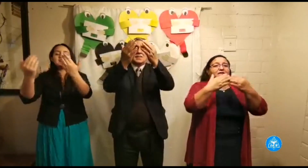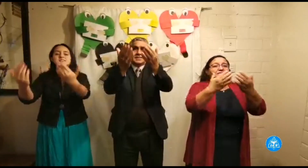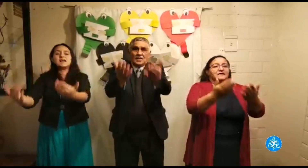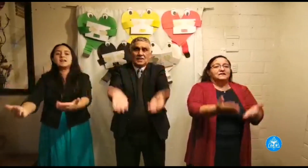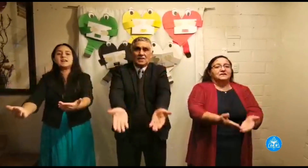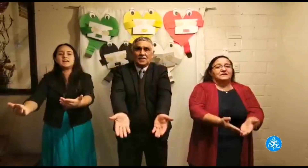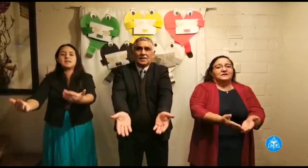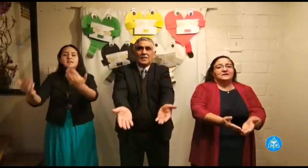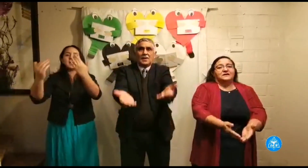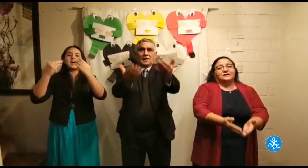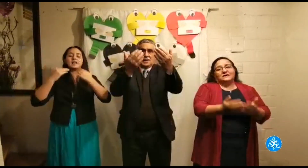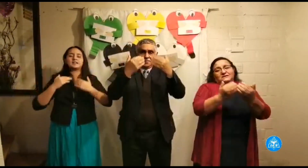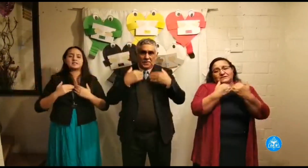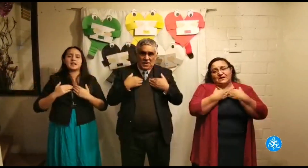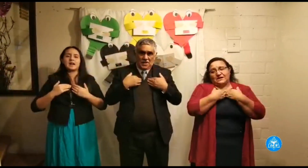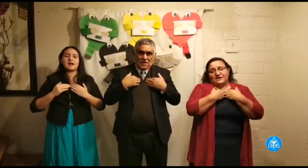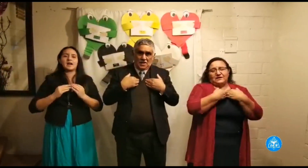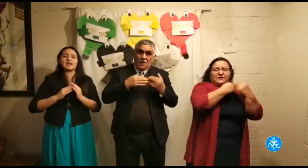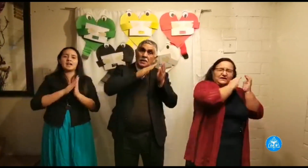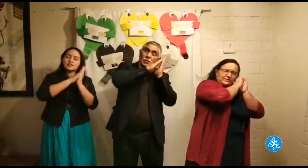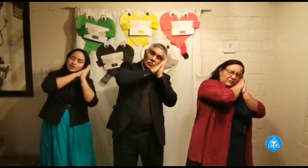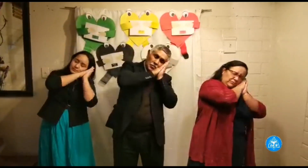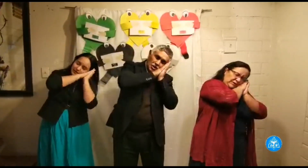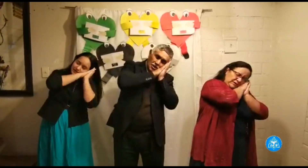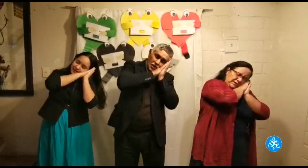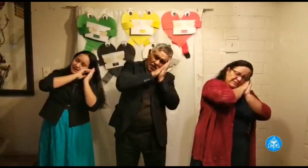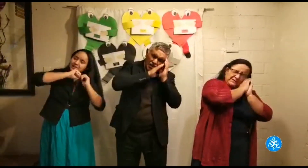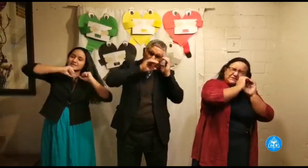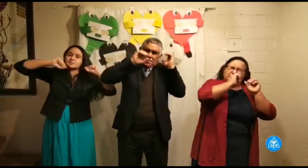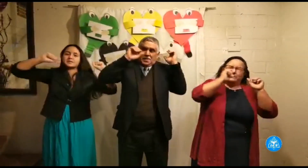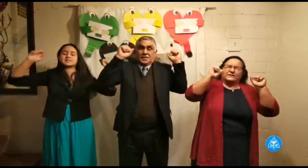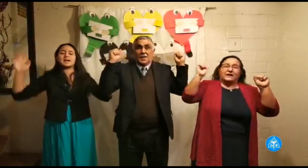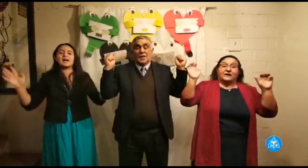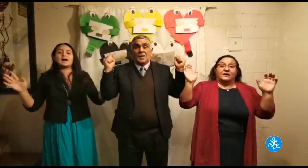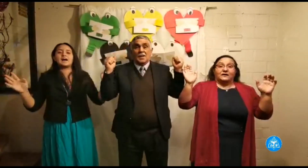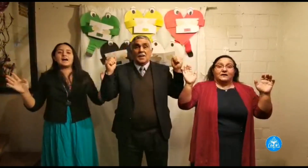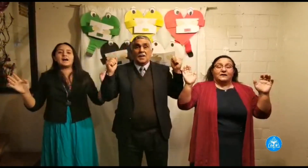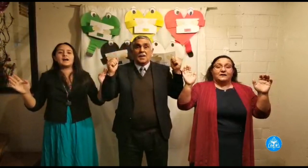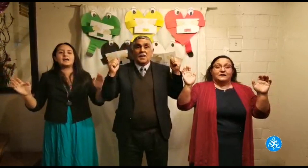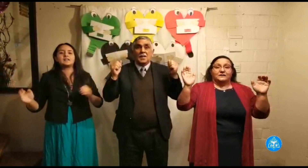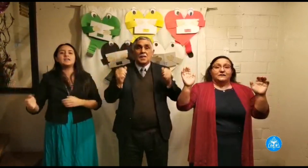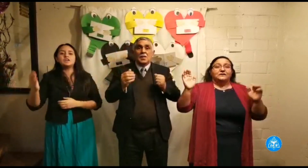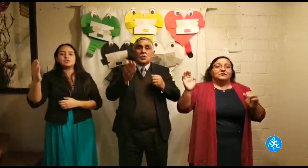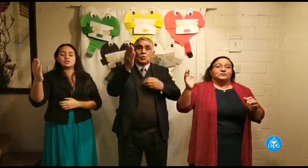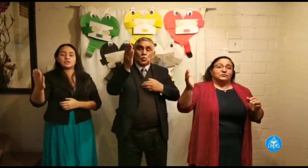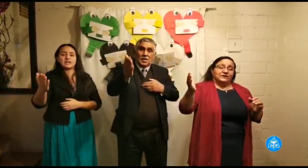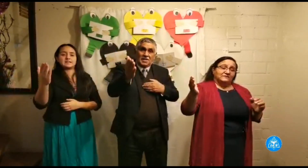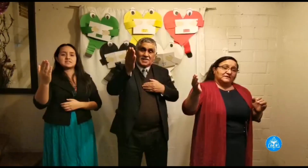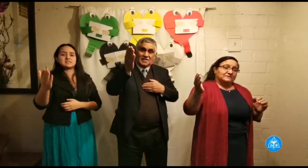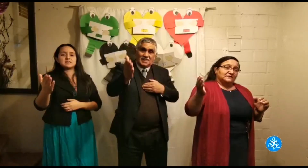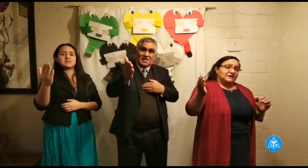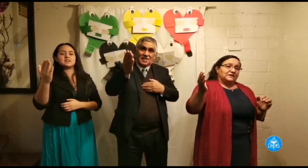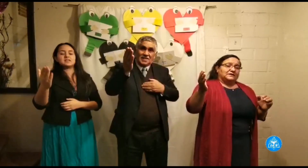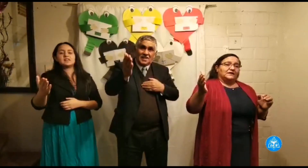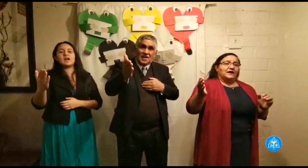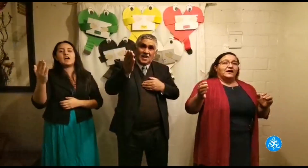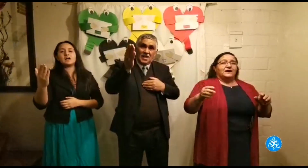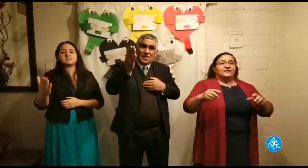Al salir, al entrar, al dormir y al despertar, tú necesitas